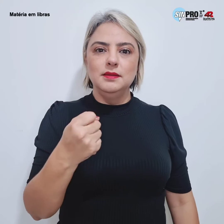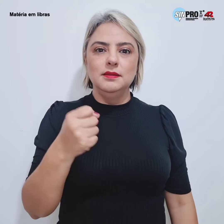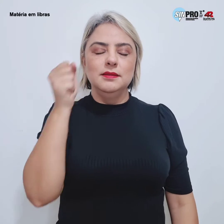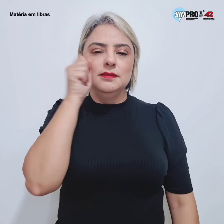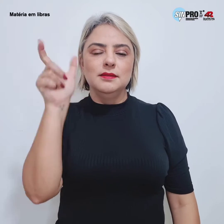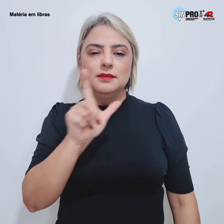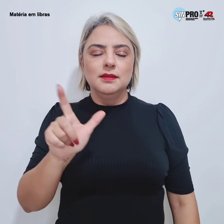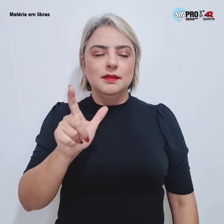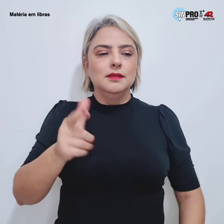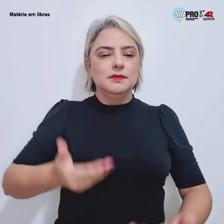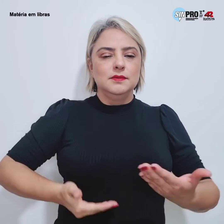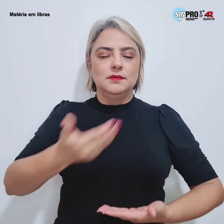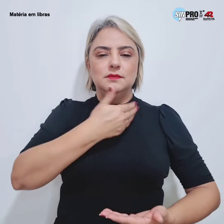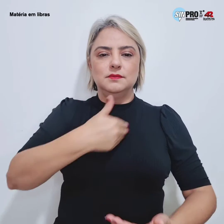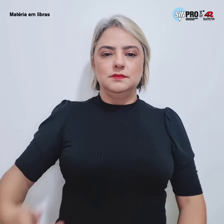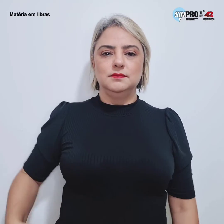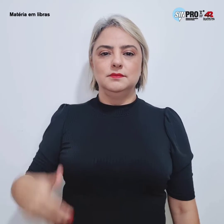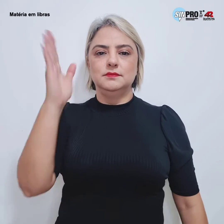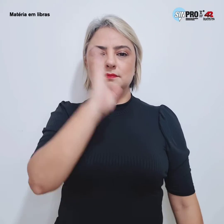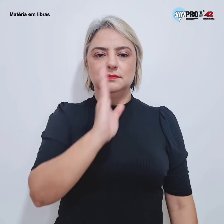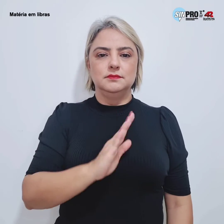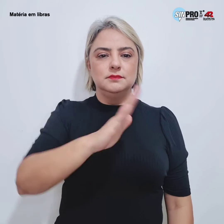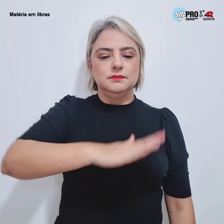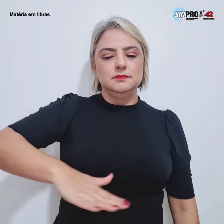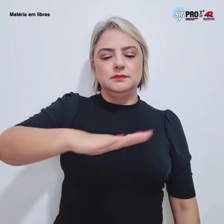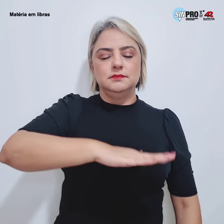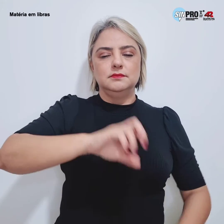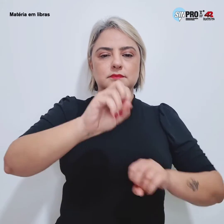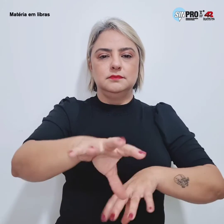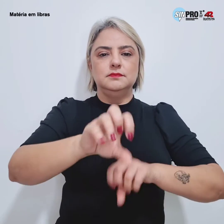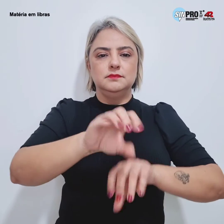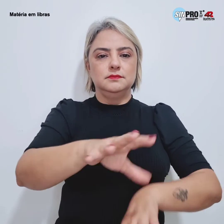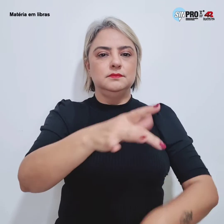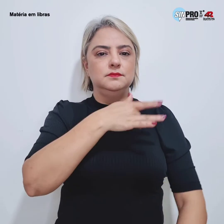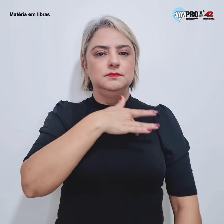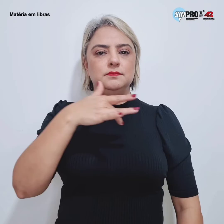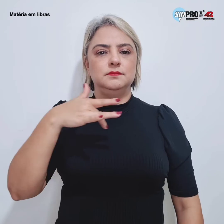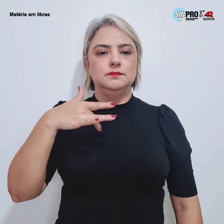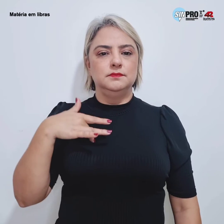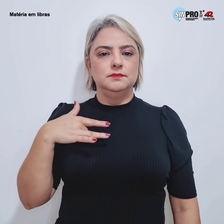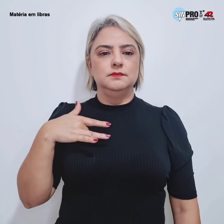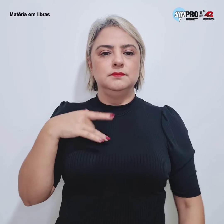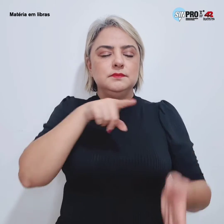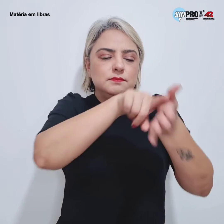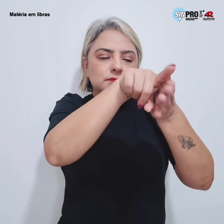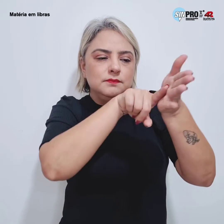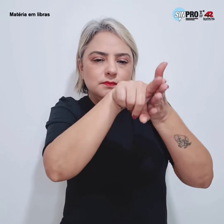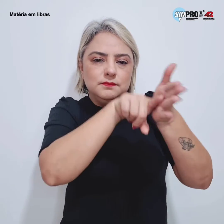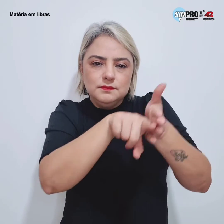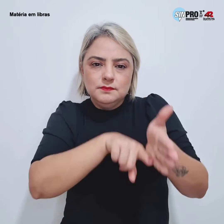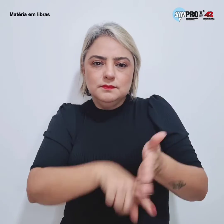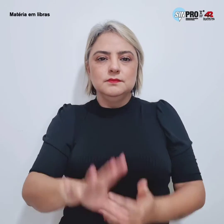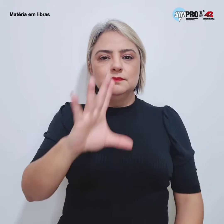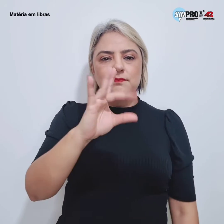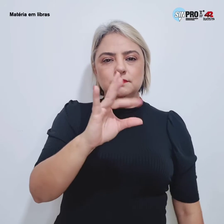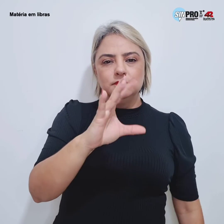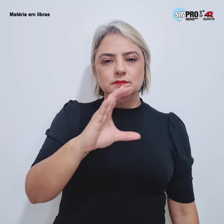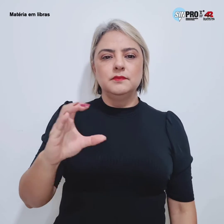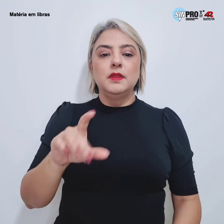a expertise dos serviços públicos do Brasil nos campos da educação, saúde e pesquisa